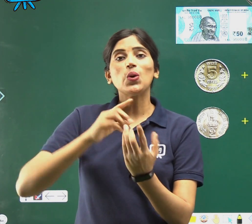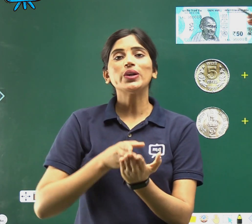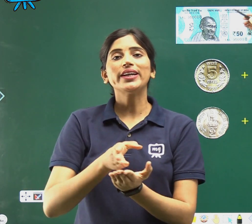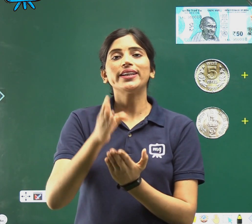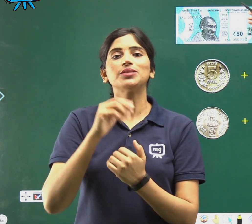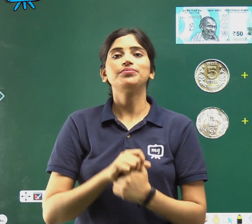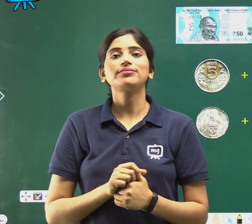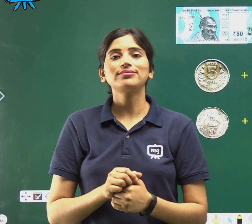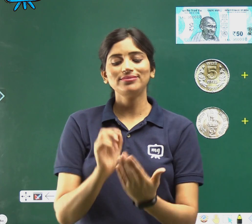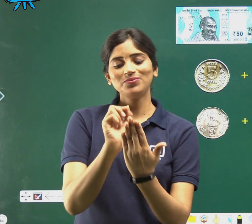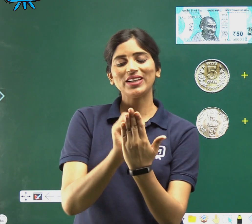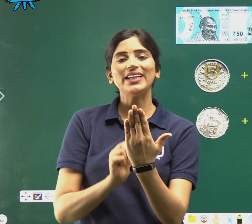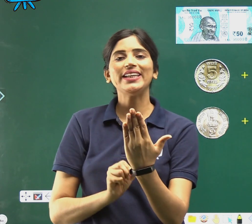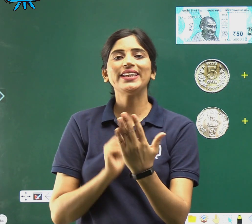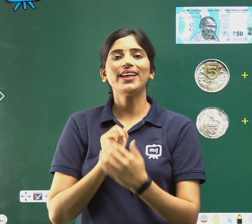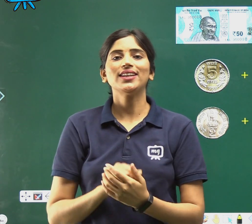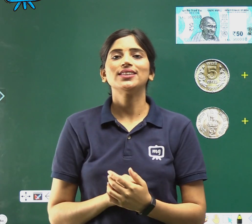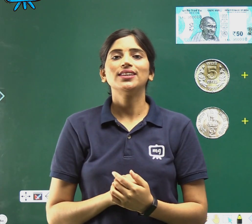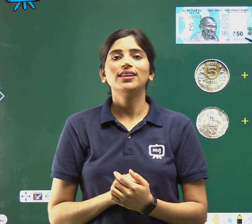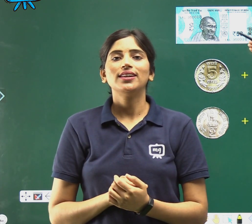जोड़कर लिखिए।